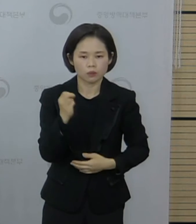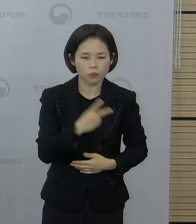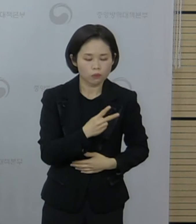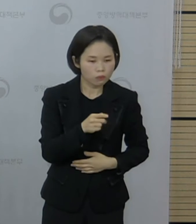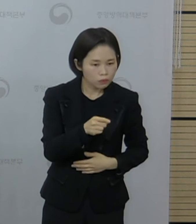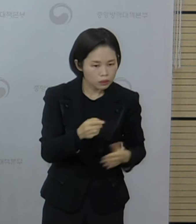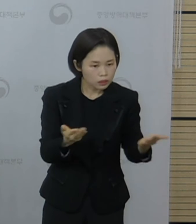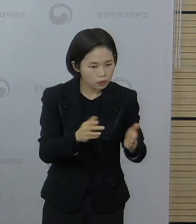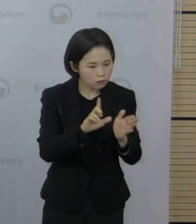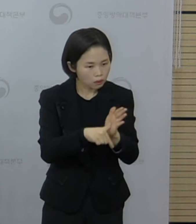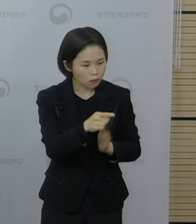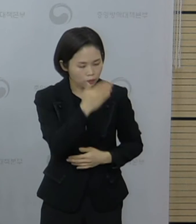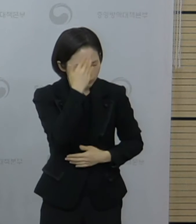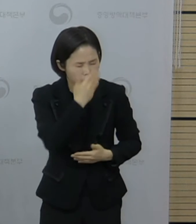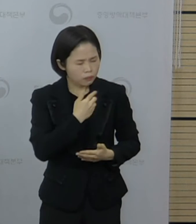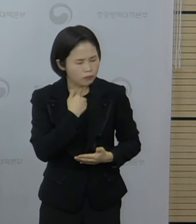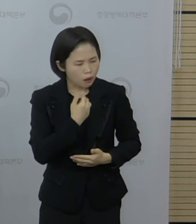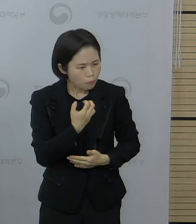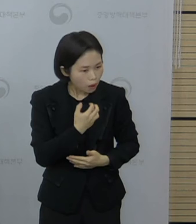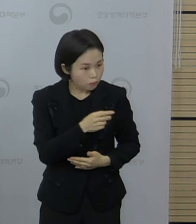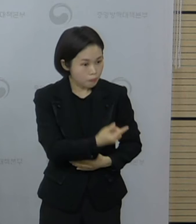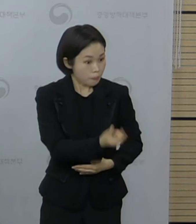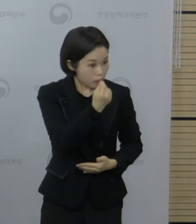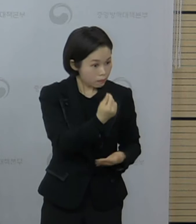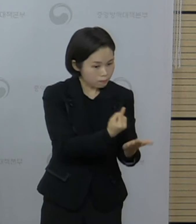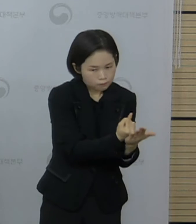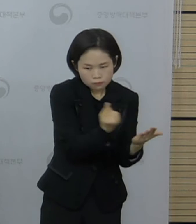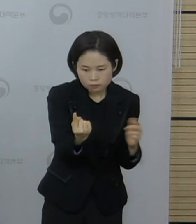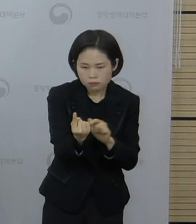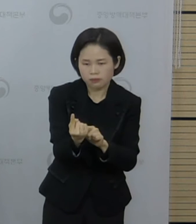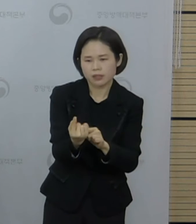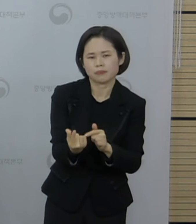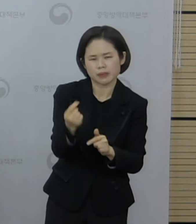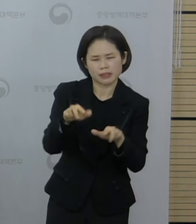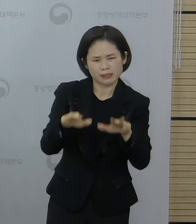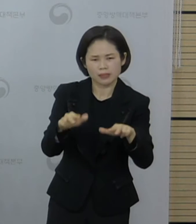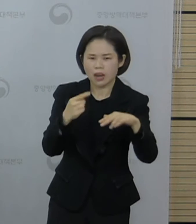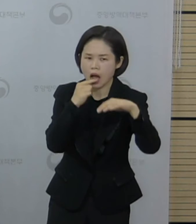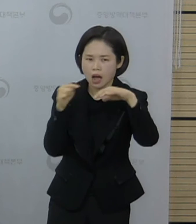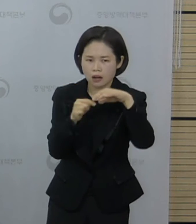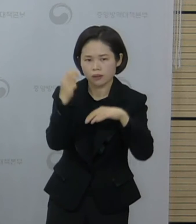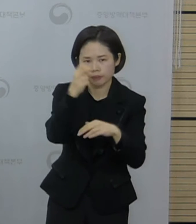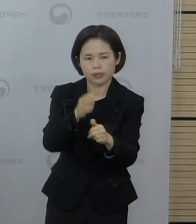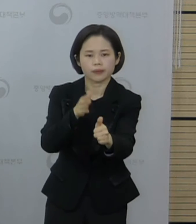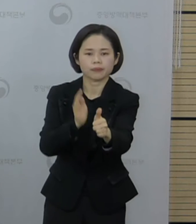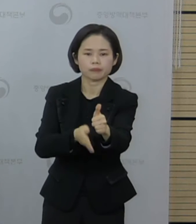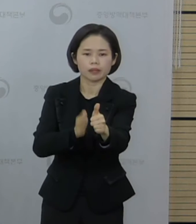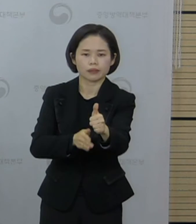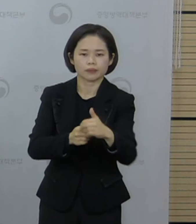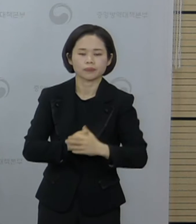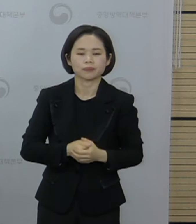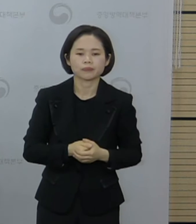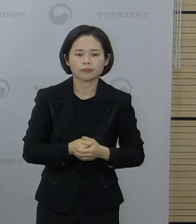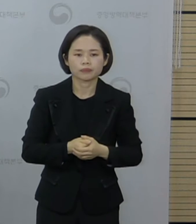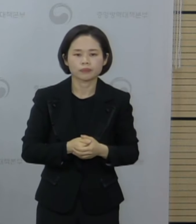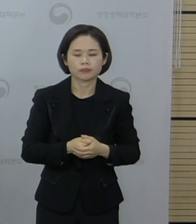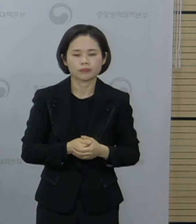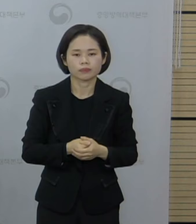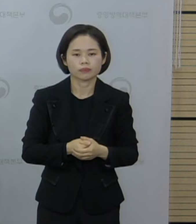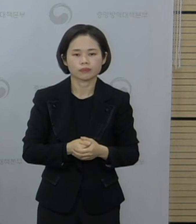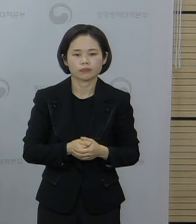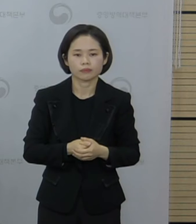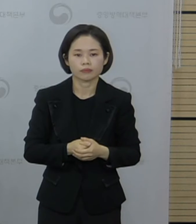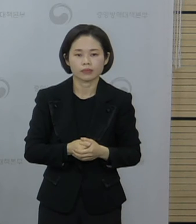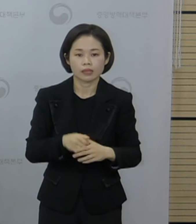업무에서 바로 배제하고 신속하게 검사를 받도록 해 주시기 바랍니다 이와 관련하여